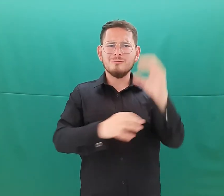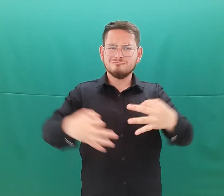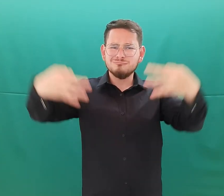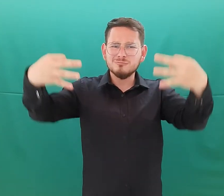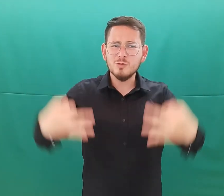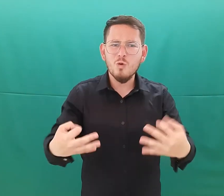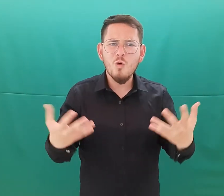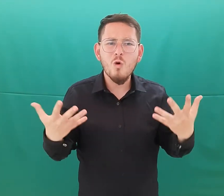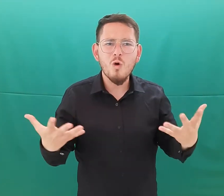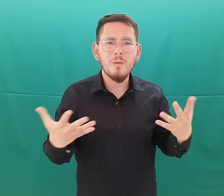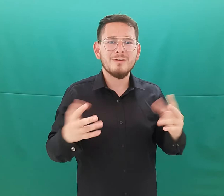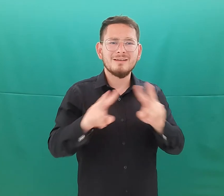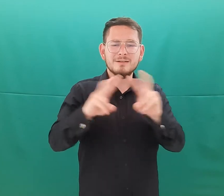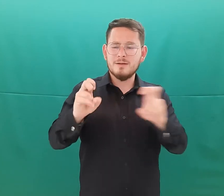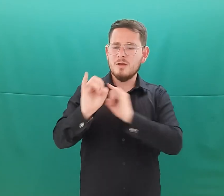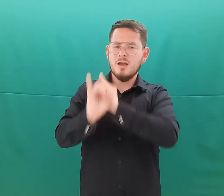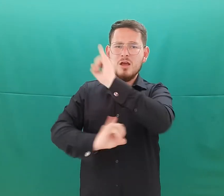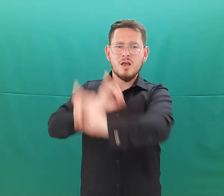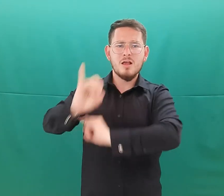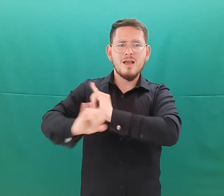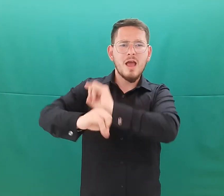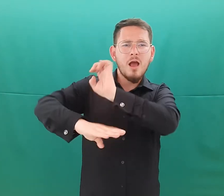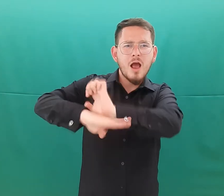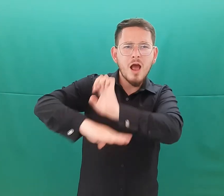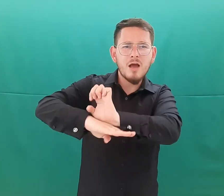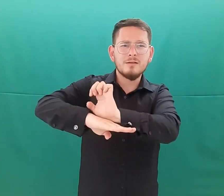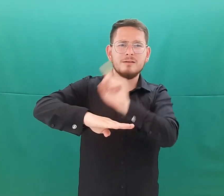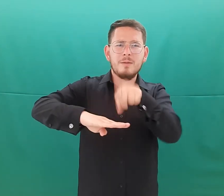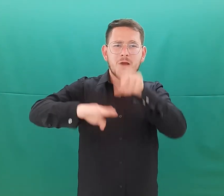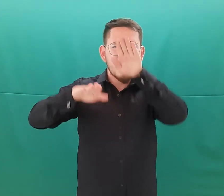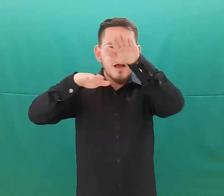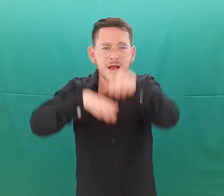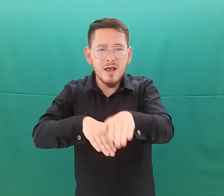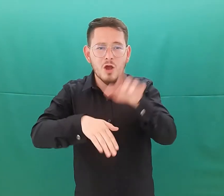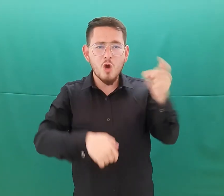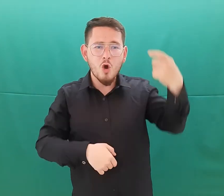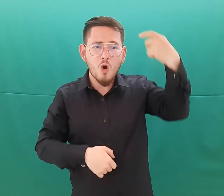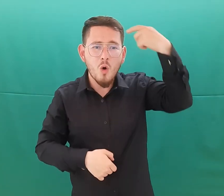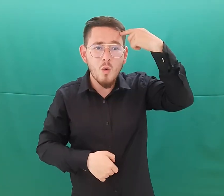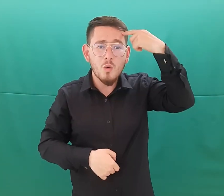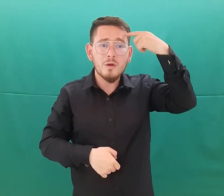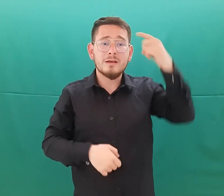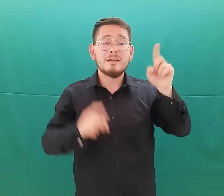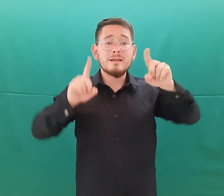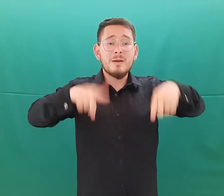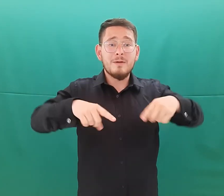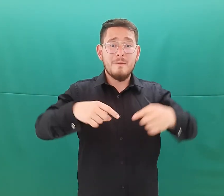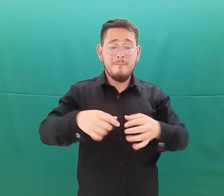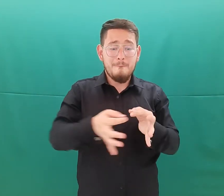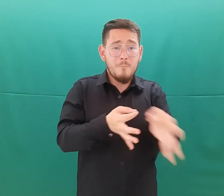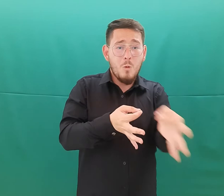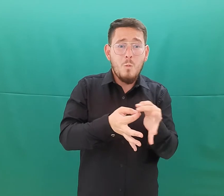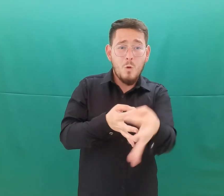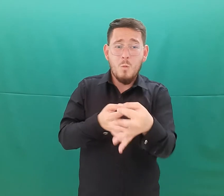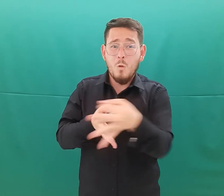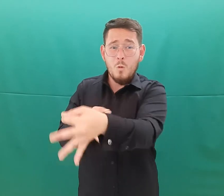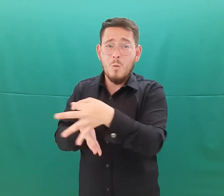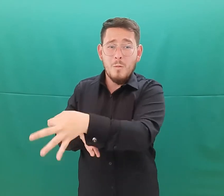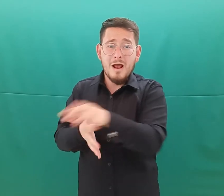cooperación internacional, embajadores, gobernadores y a 10 de 1.123 municipios del país, dentro de las cuales